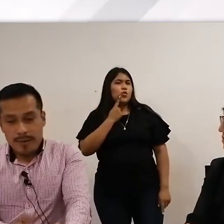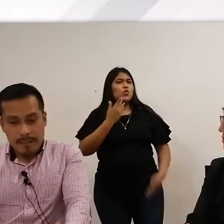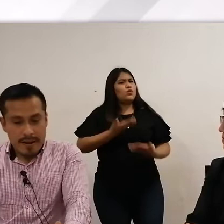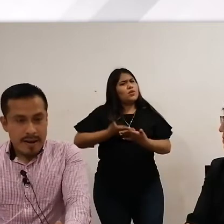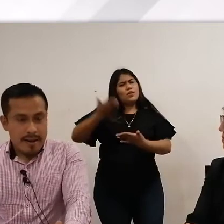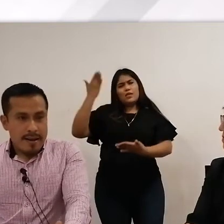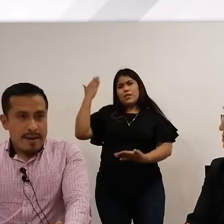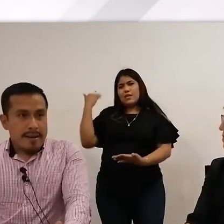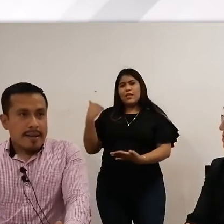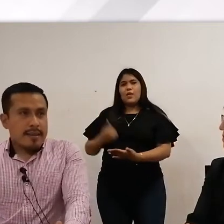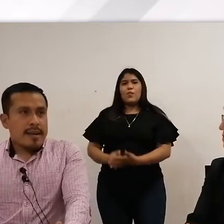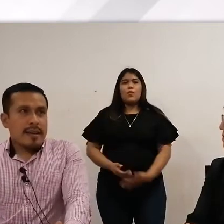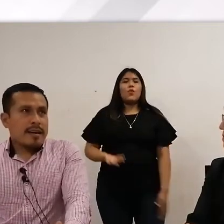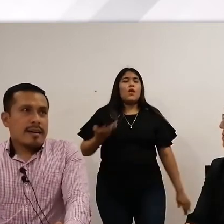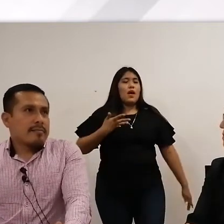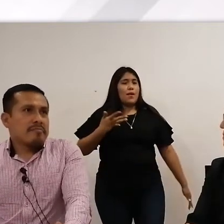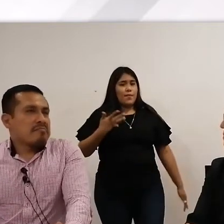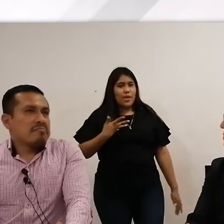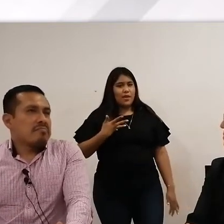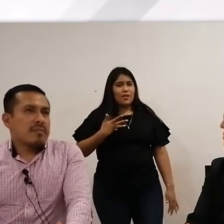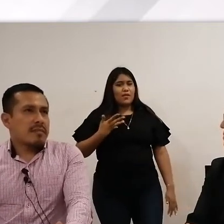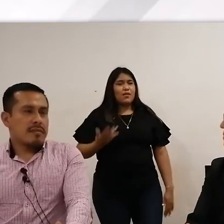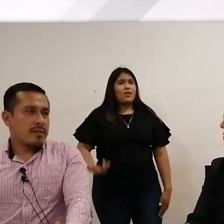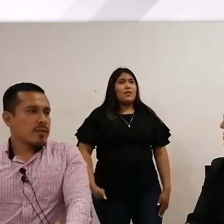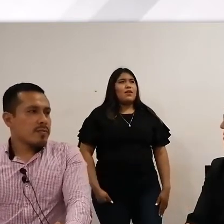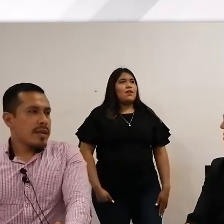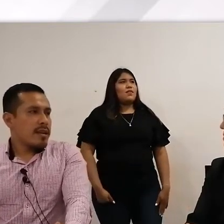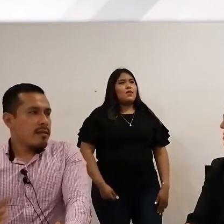sea, es un tema que tiene